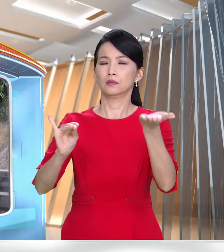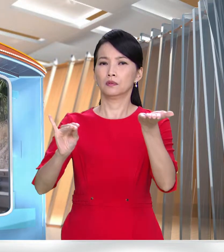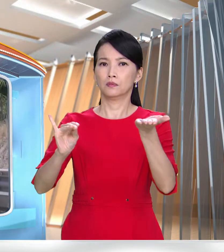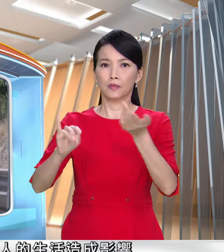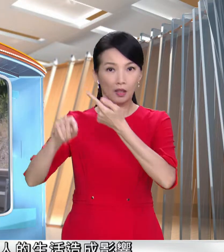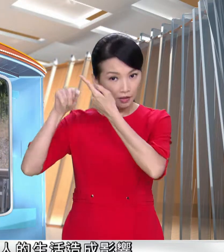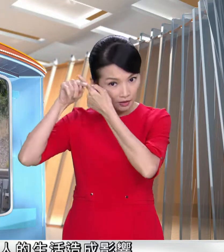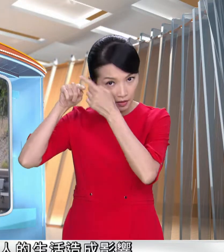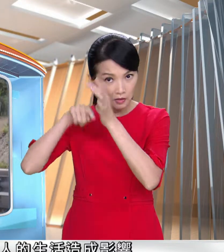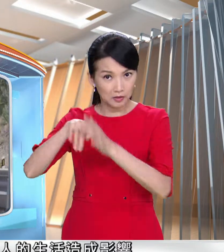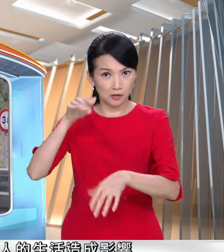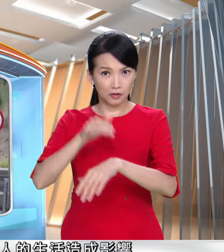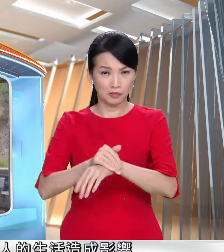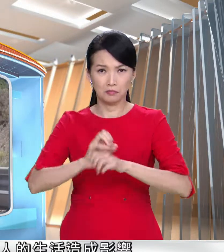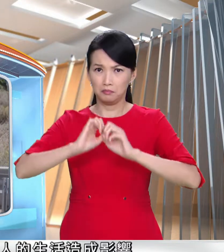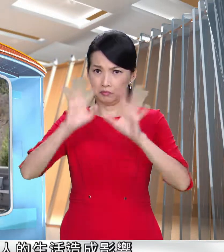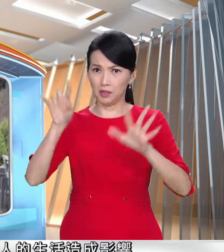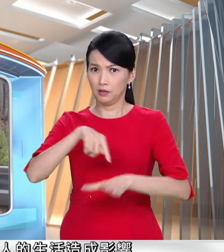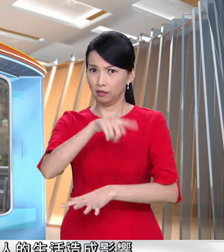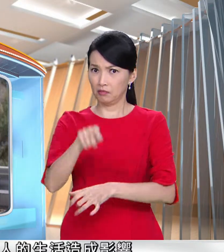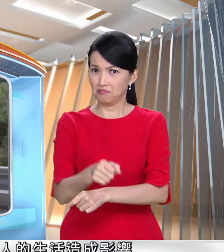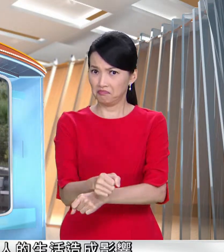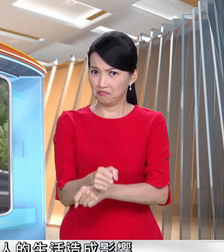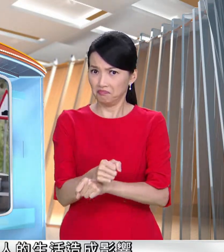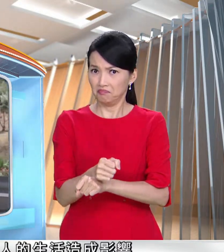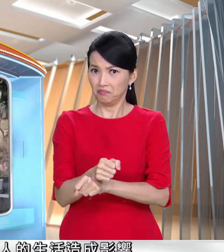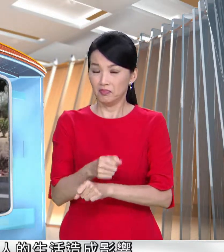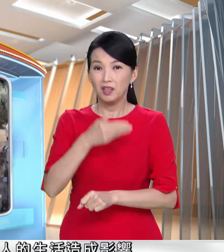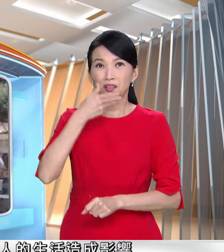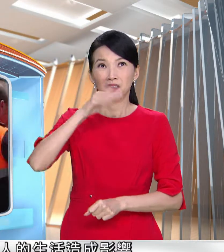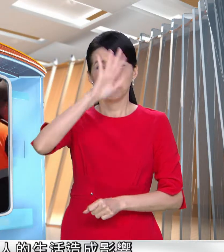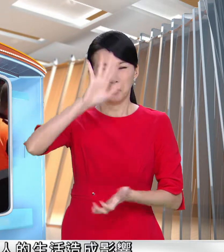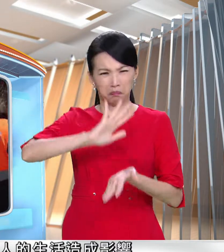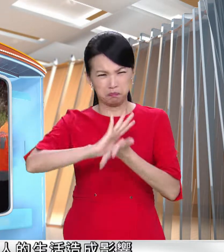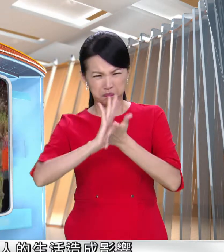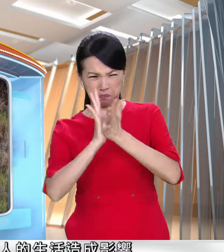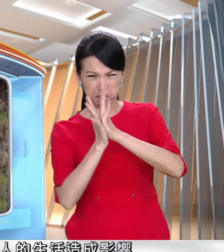候变迁正对每个人的生活造成影响。